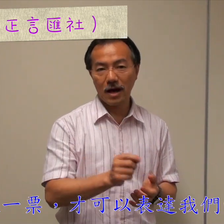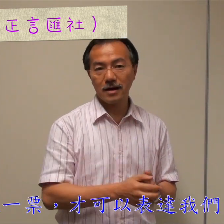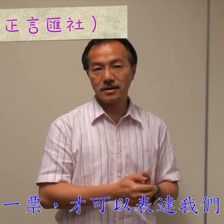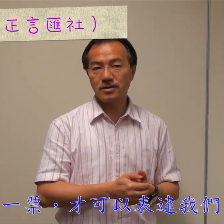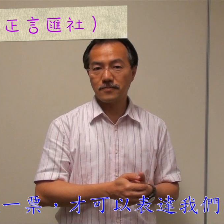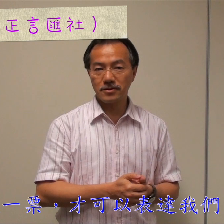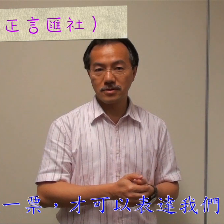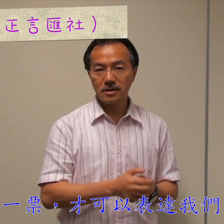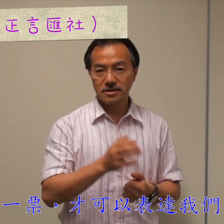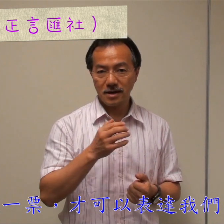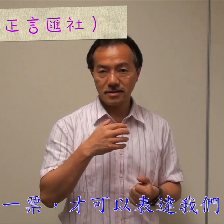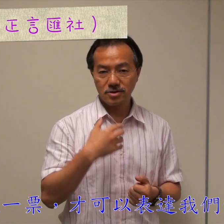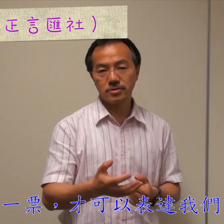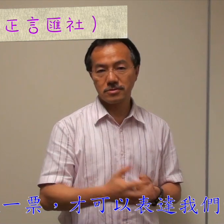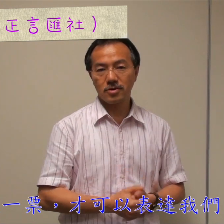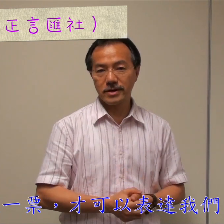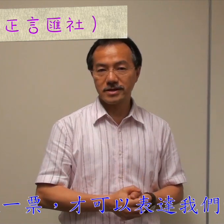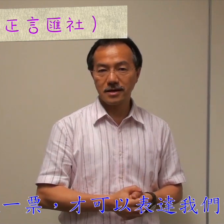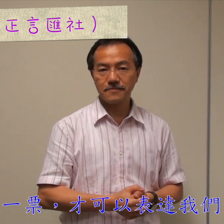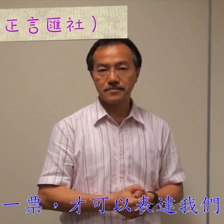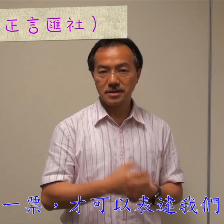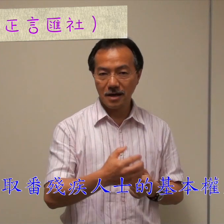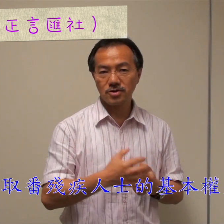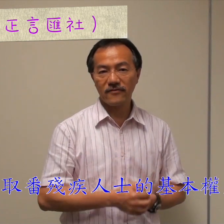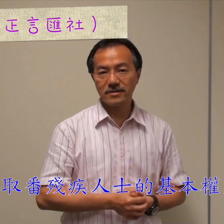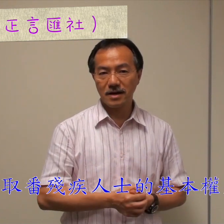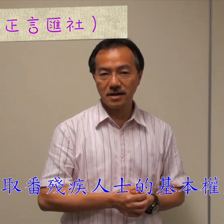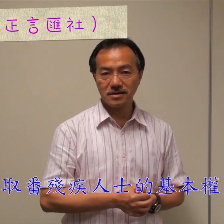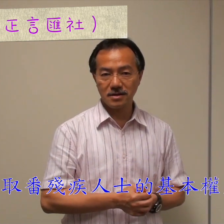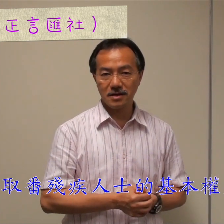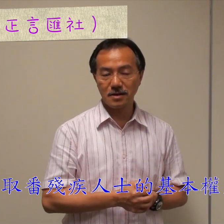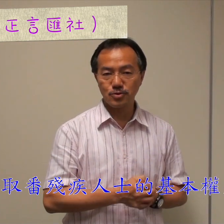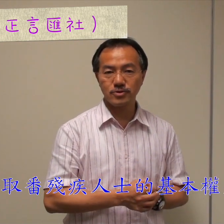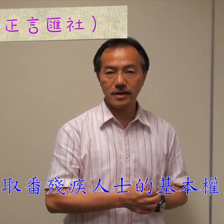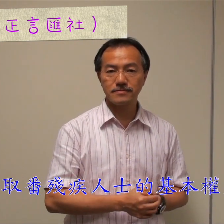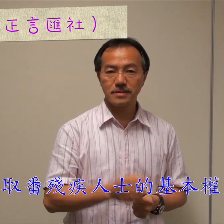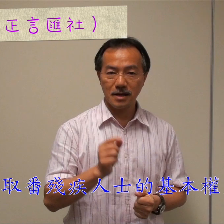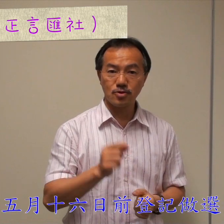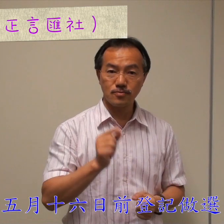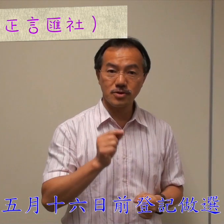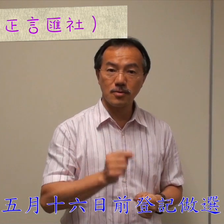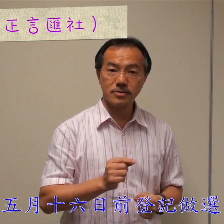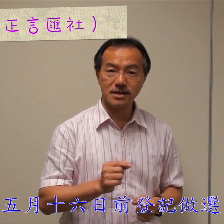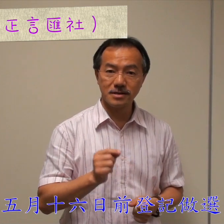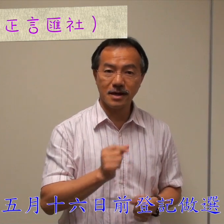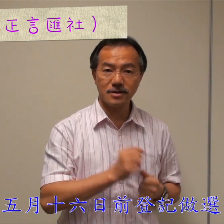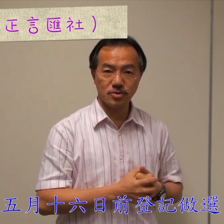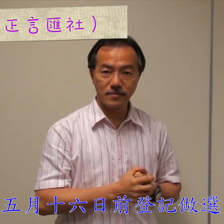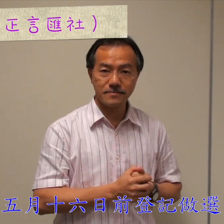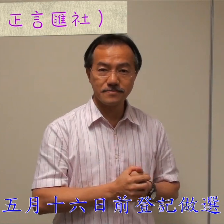下这个票就是出我们的声音争取回残济人士的基本权益记住 5月10日之前登记做选民